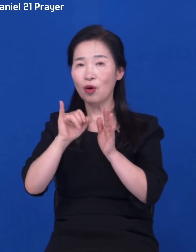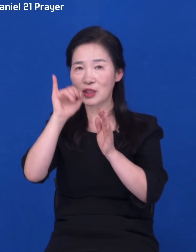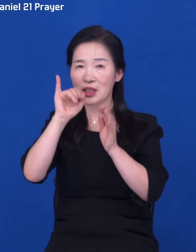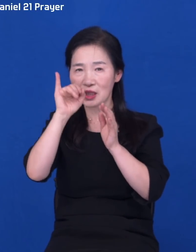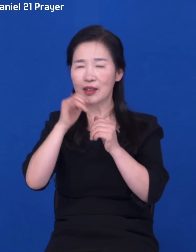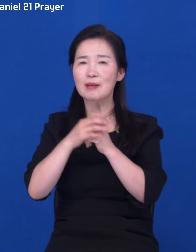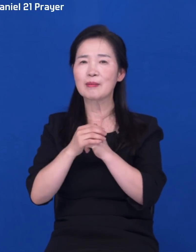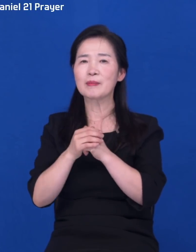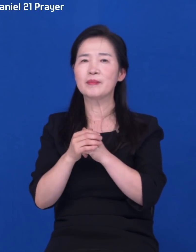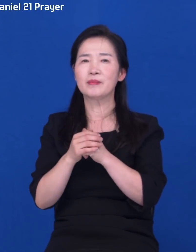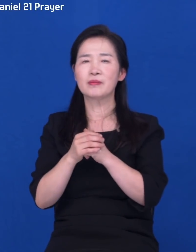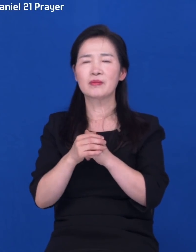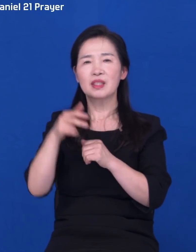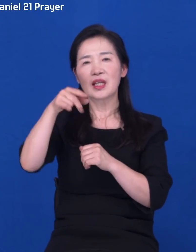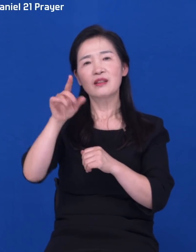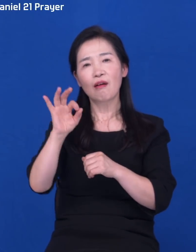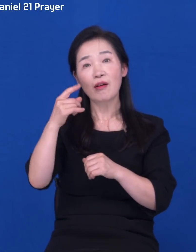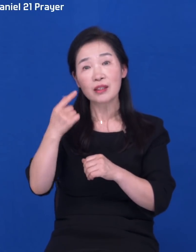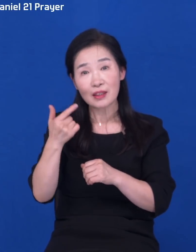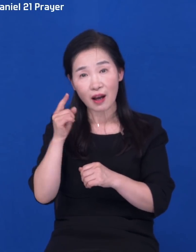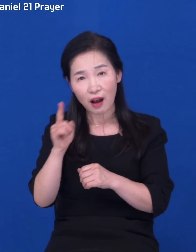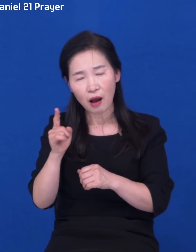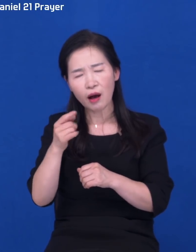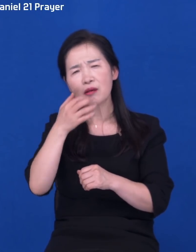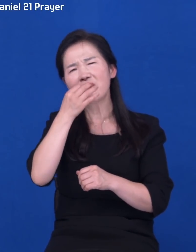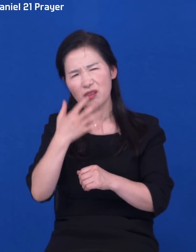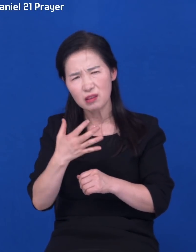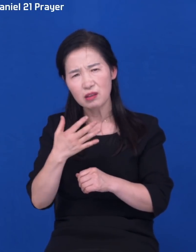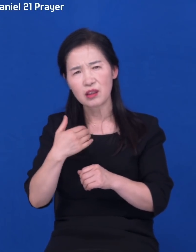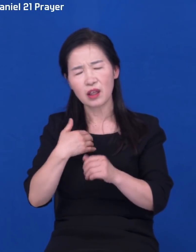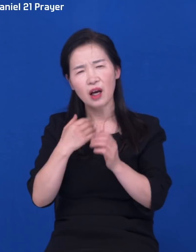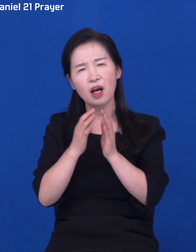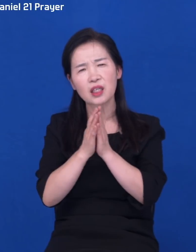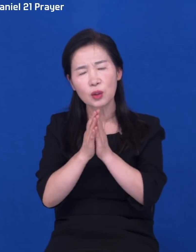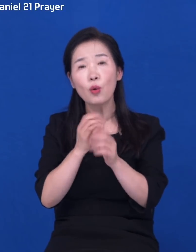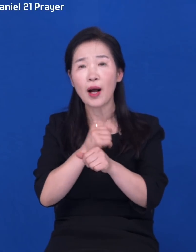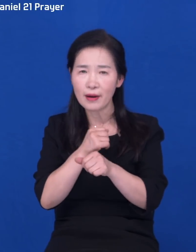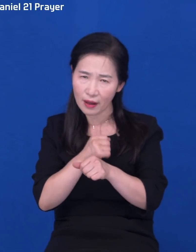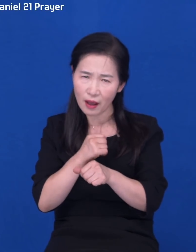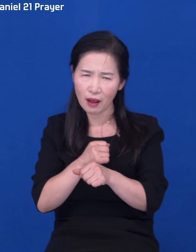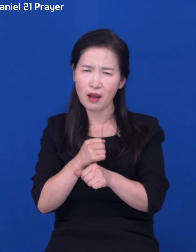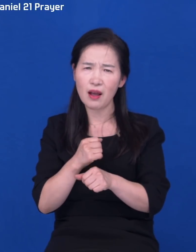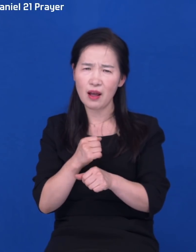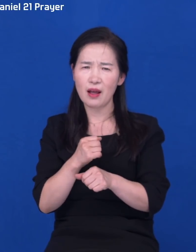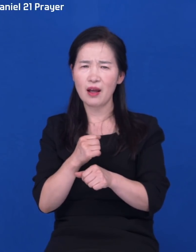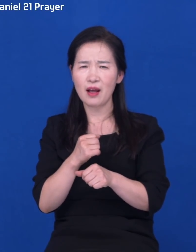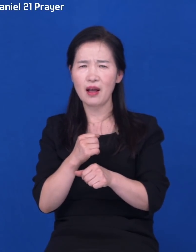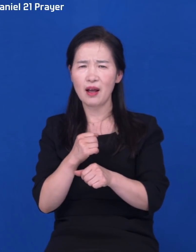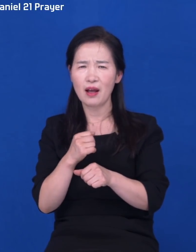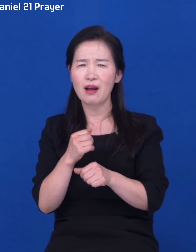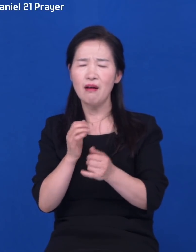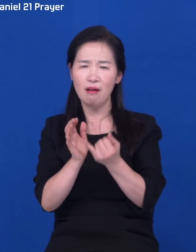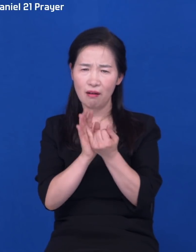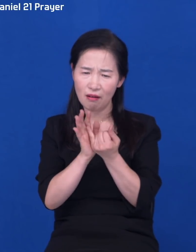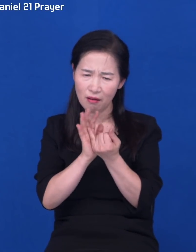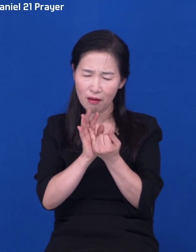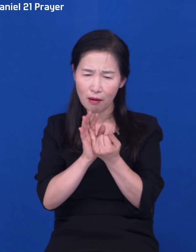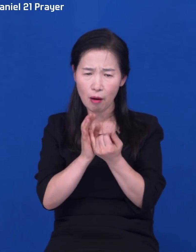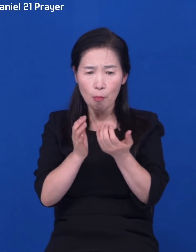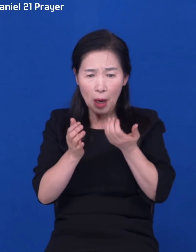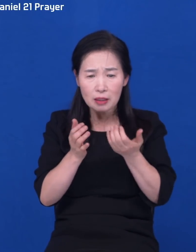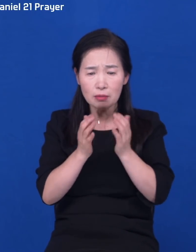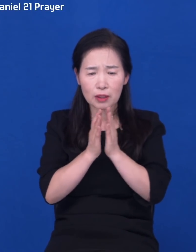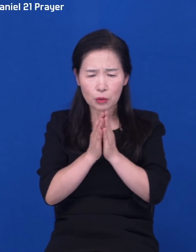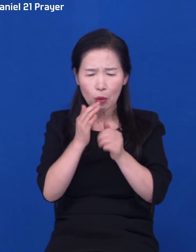저한테 정은아 힘들지? 내가 기도할게 하는데 그 말에 갑자기 방금 하나님 찾았는데 이